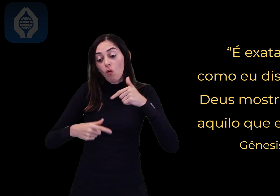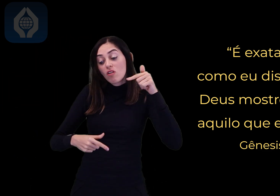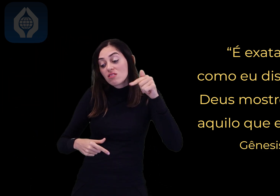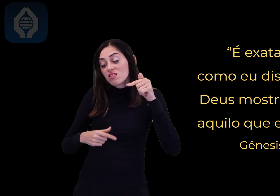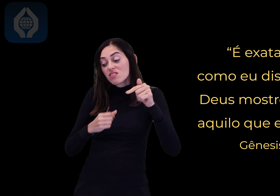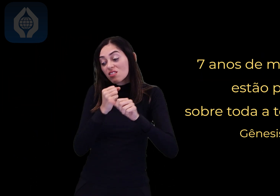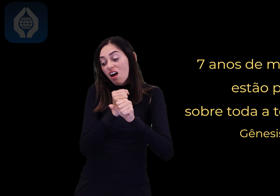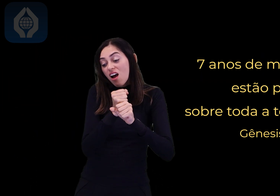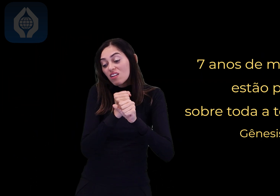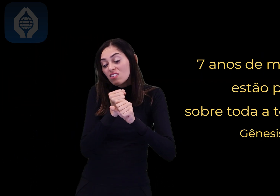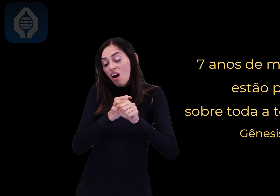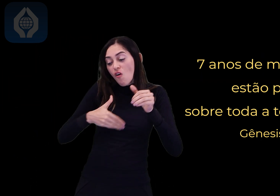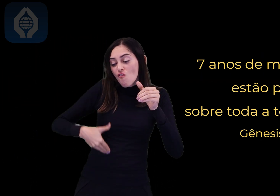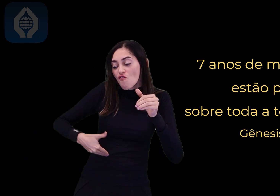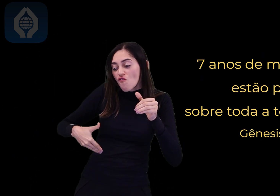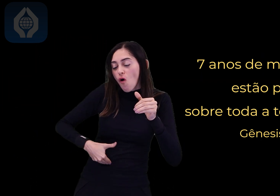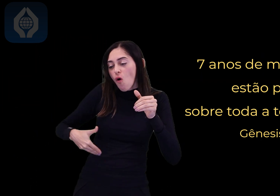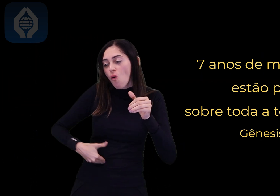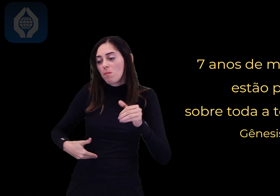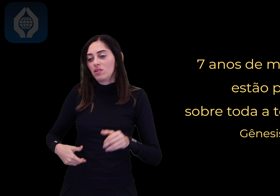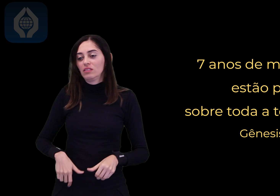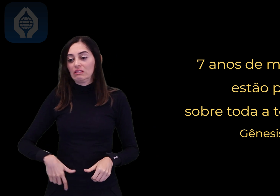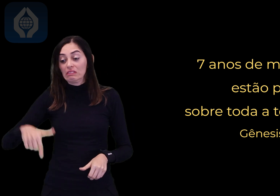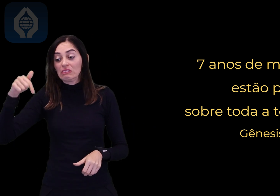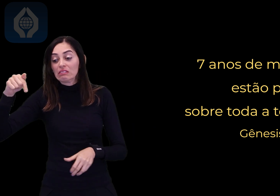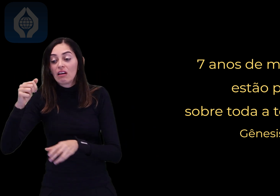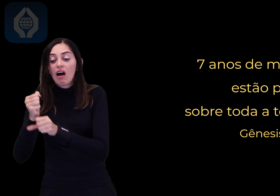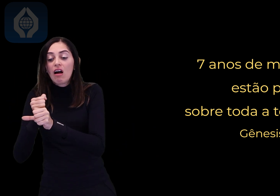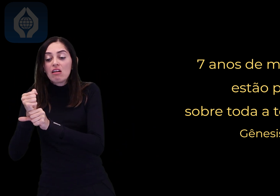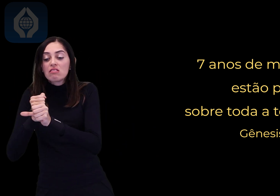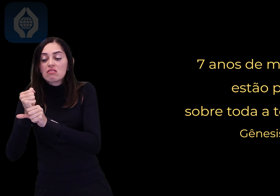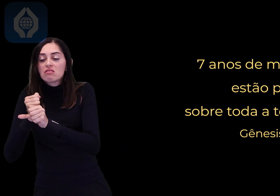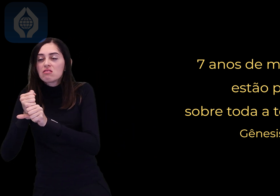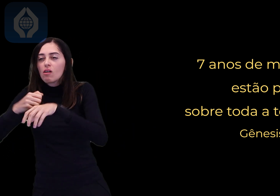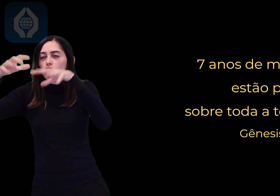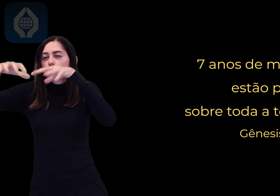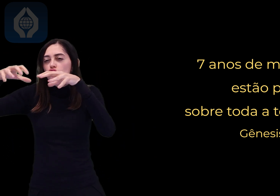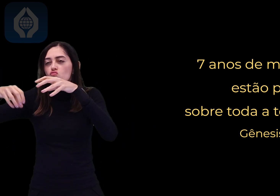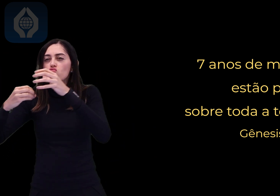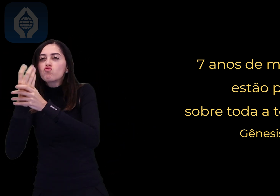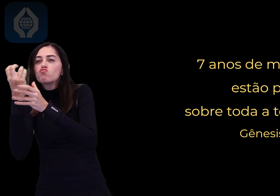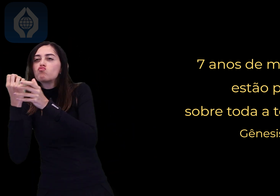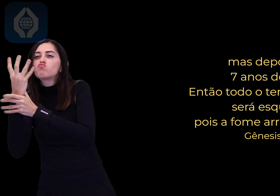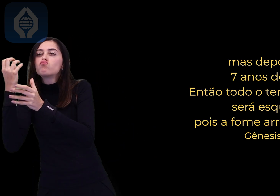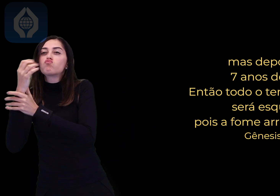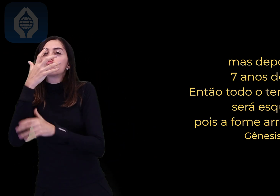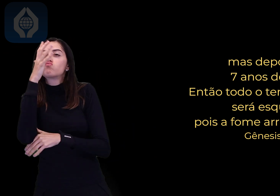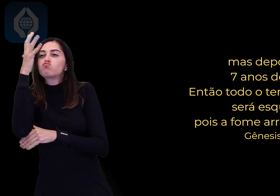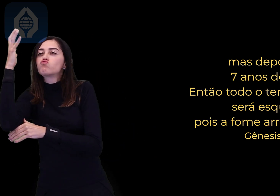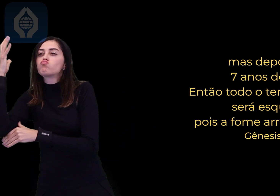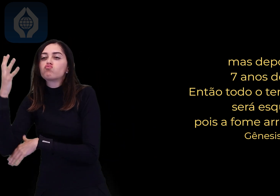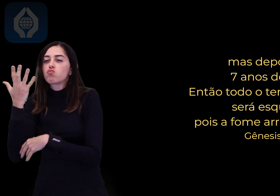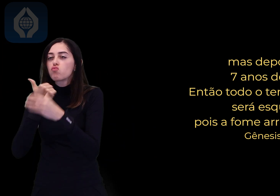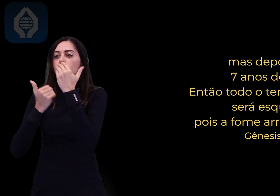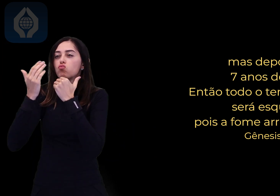fazer. 7 anos de muita fartura, então, para vir sobre toda a terra do Egito. Mas depois virão 7 anos de